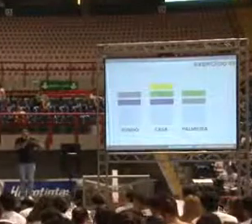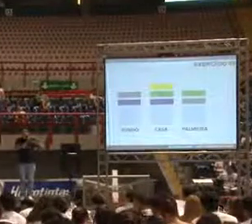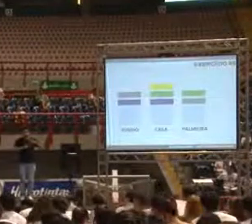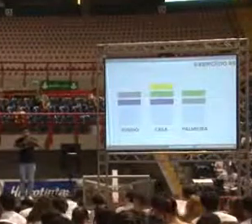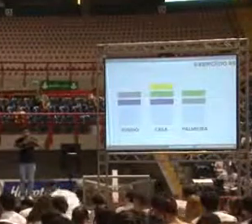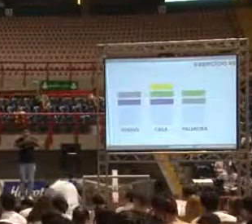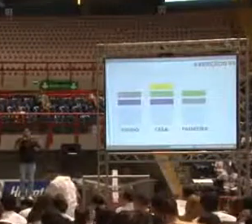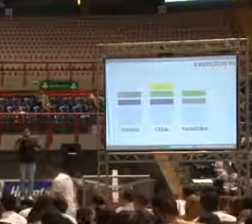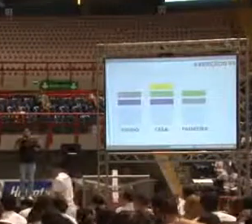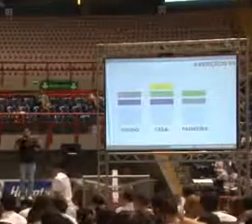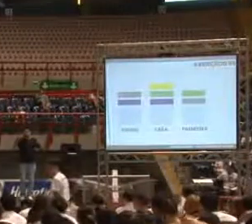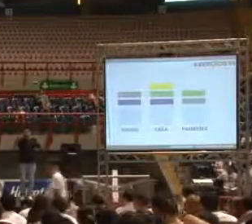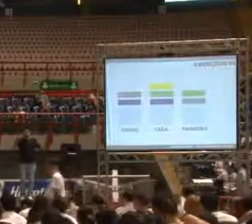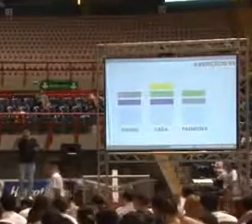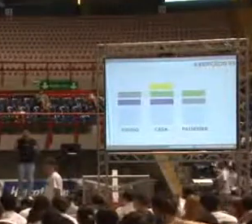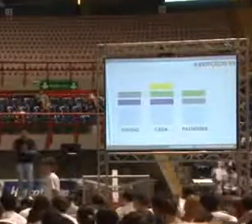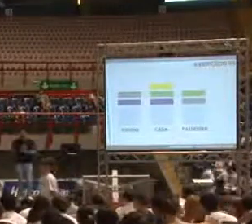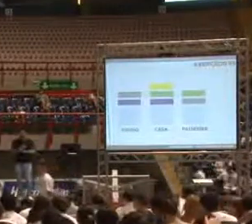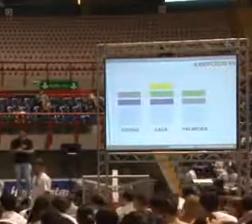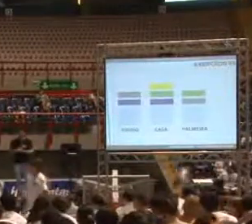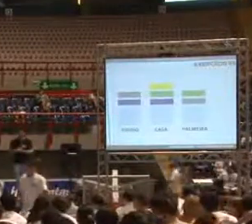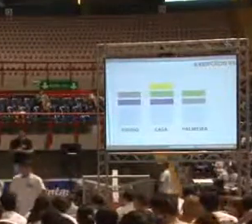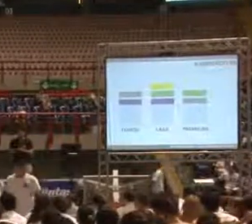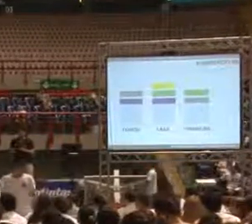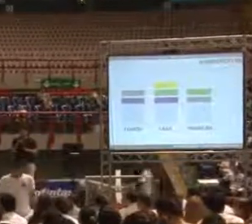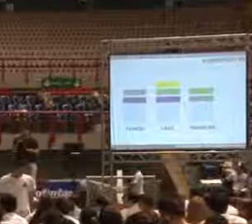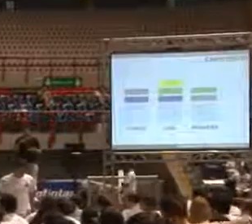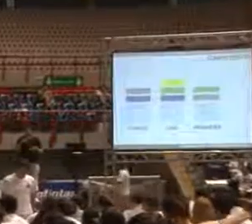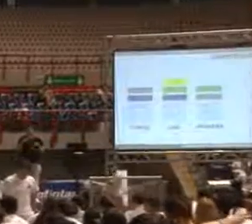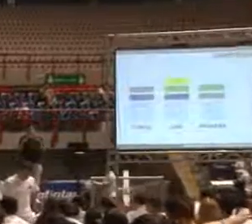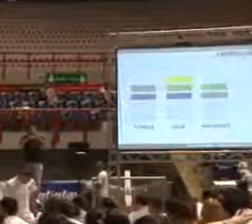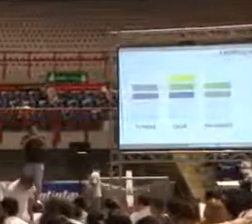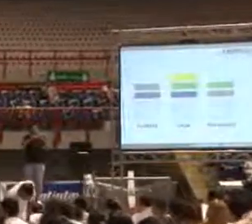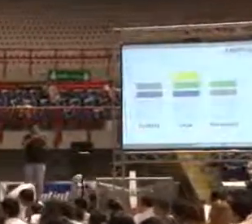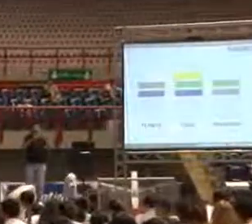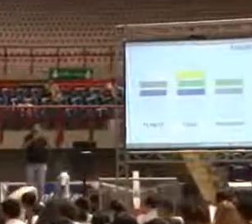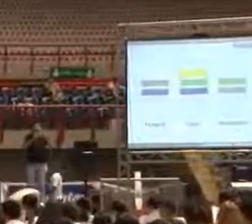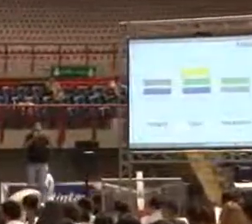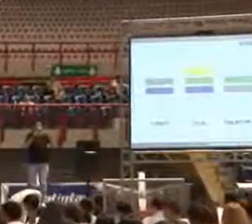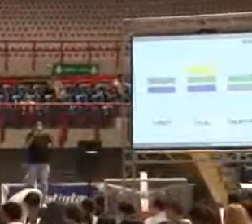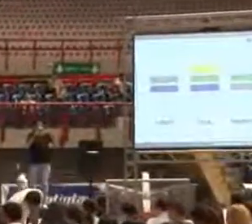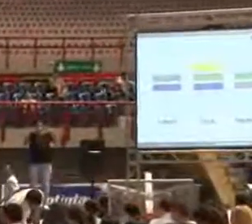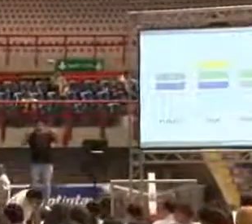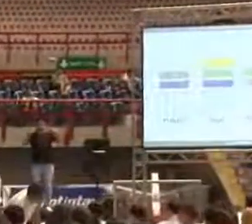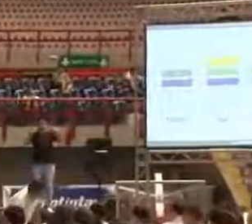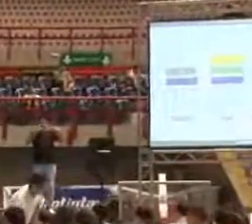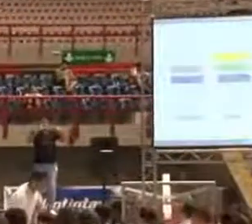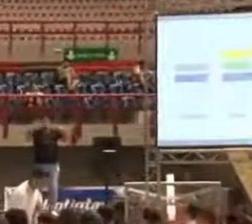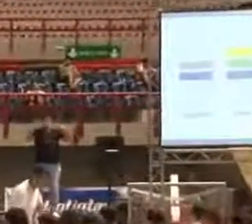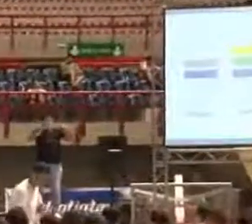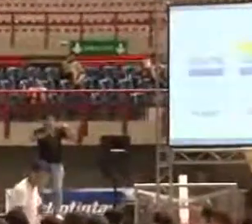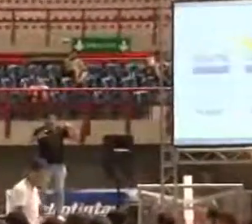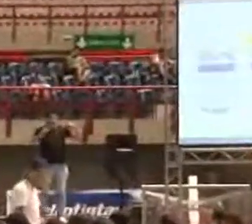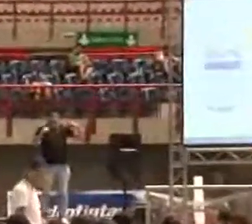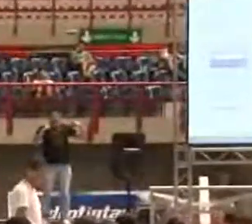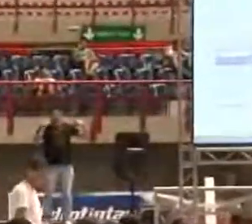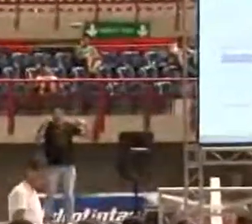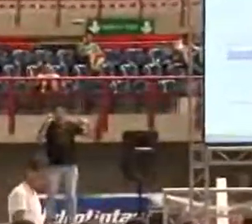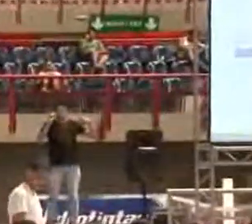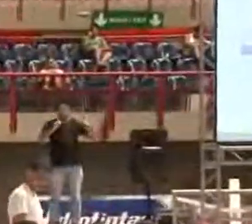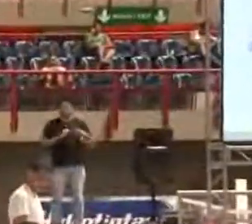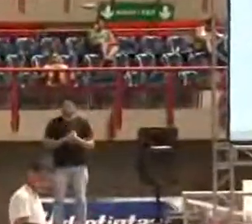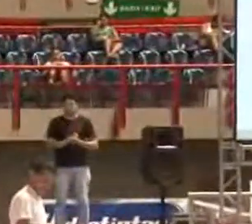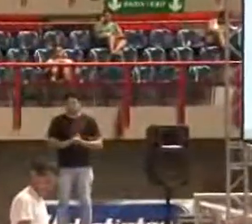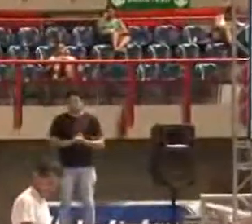assim? Então vamos fazer o seguinte: eu vou dividir esse problema aqui em duas etapas. As duas etapas que eu vou fazer para dividir o problema são